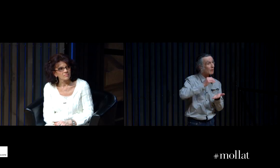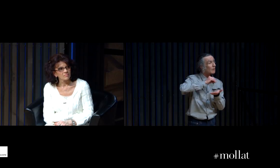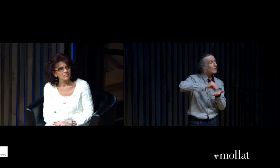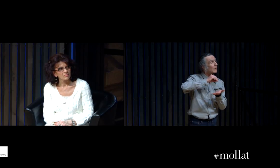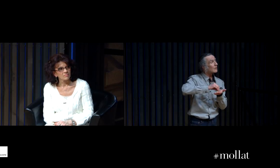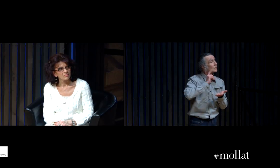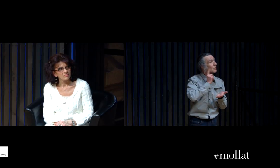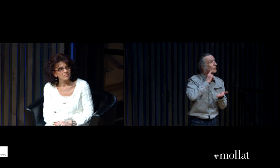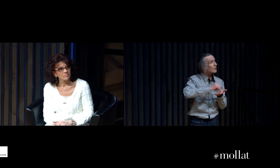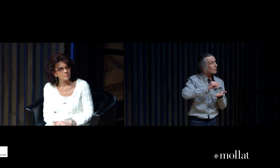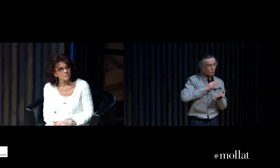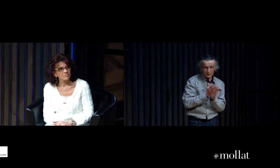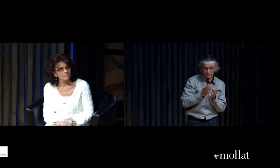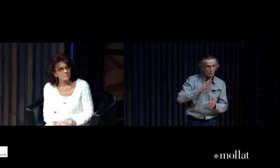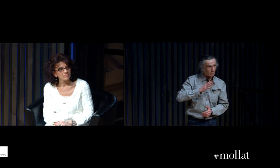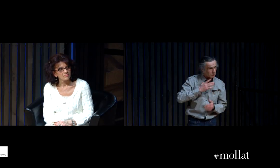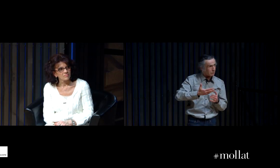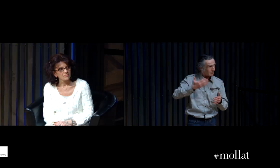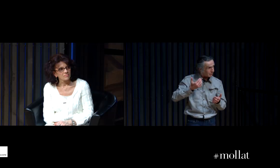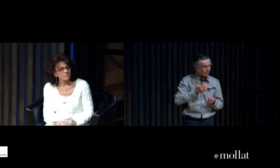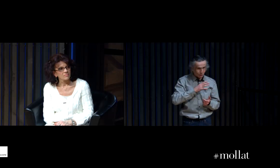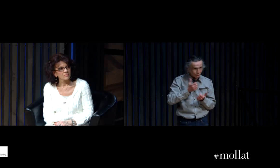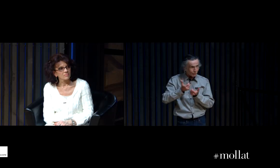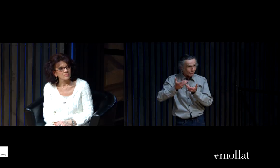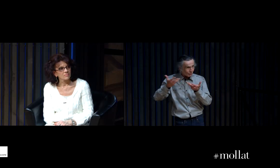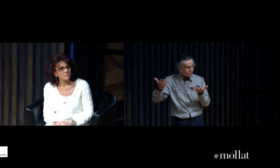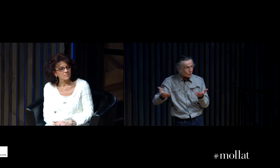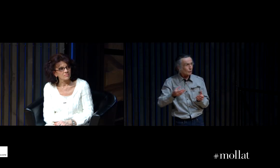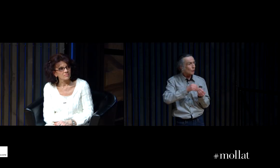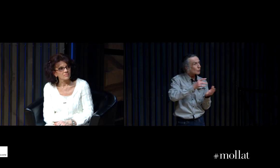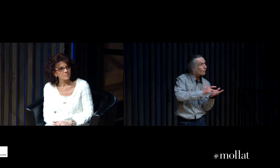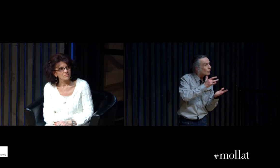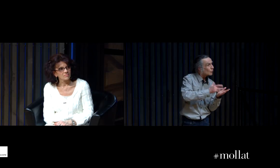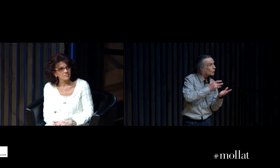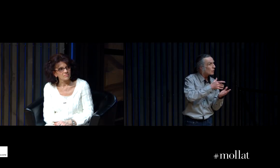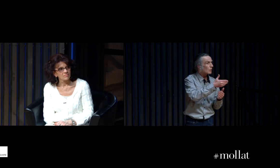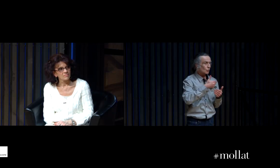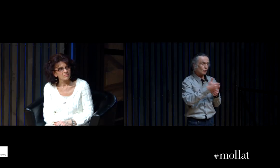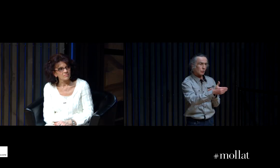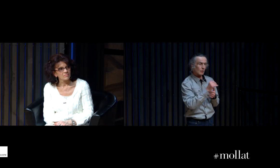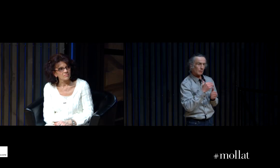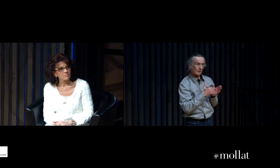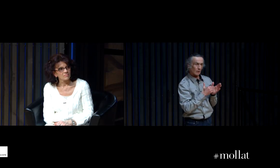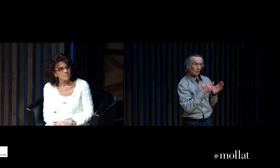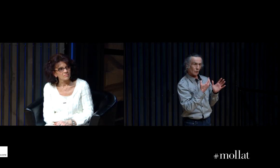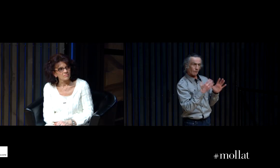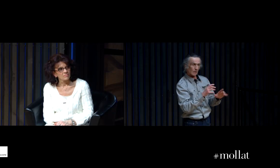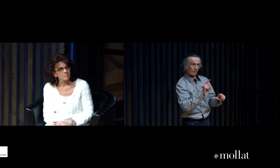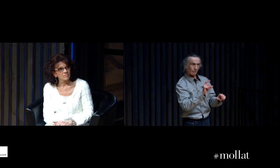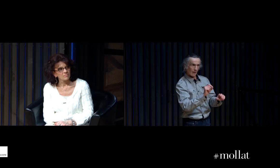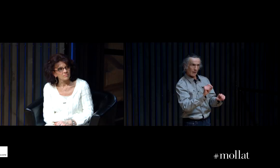à pied de la langue des signes, c'était écrit. Il y avait avant le congrès de Milan, des sourds avaient écrit des